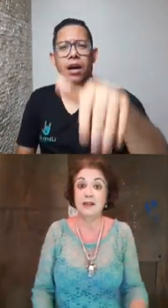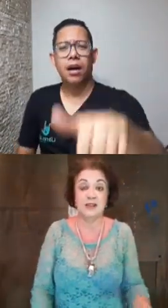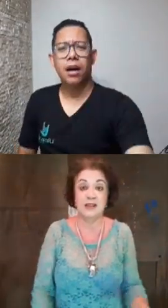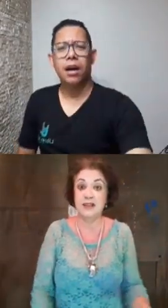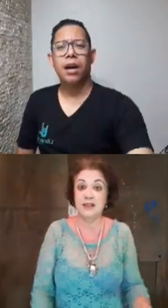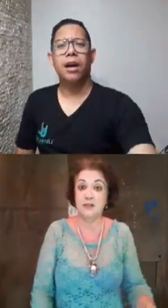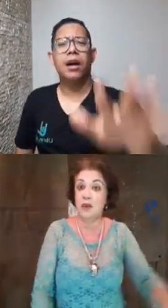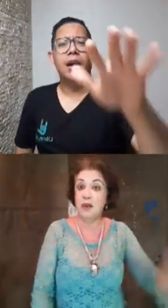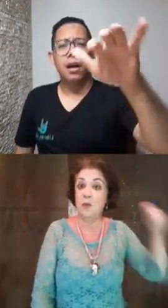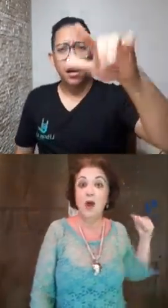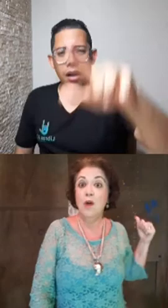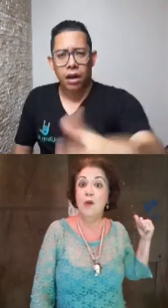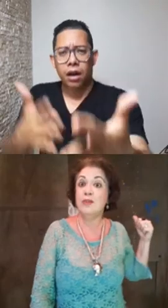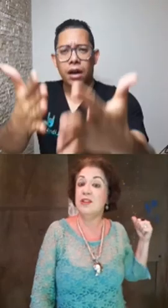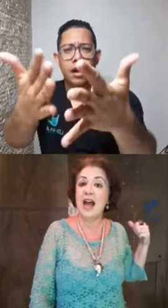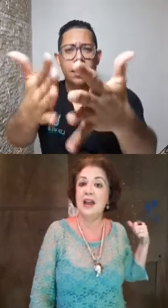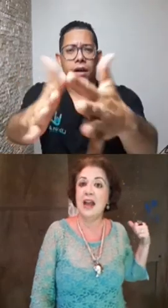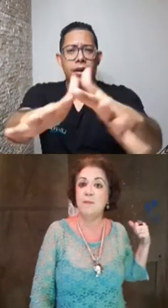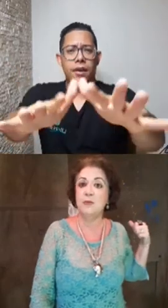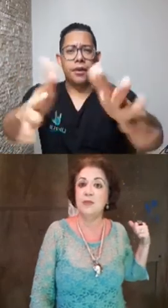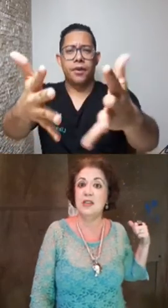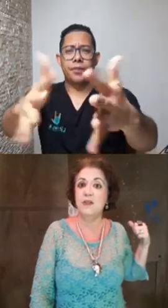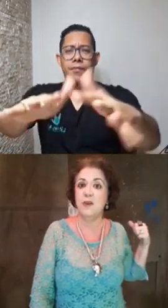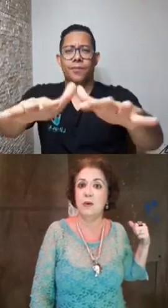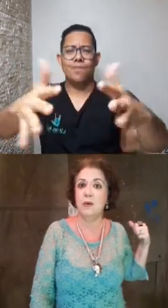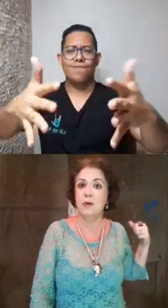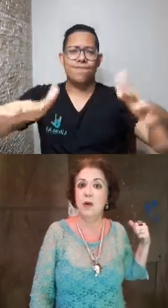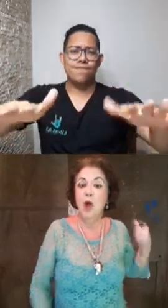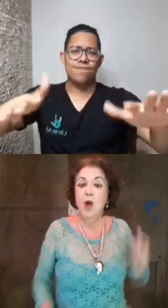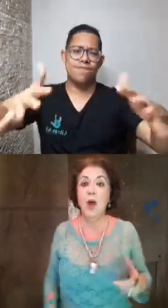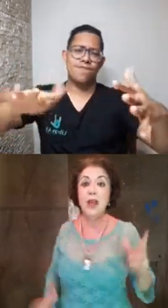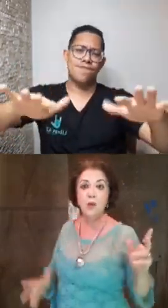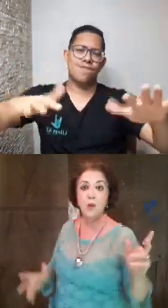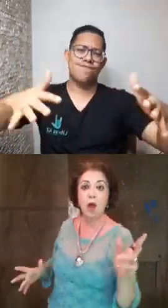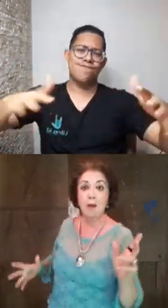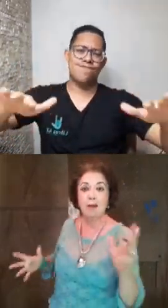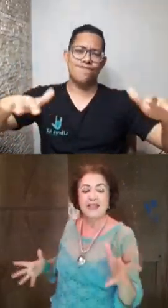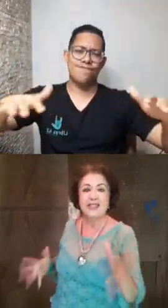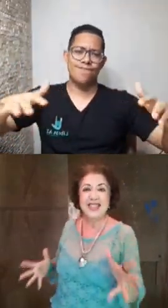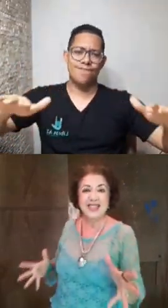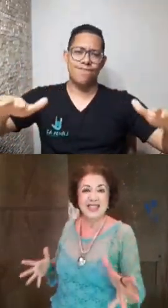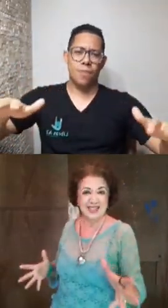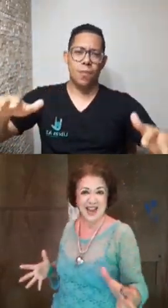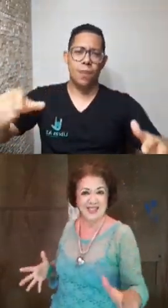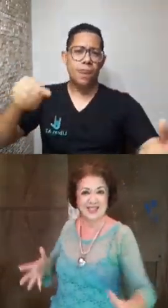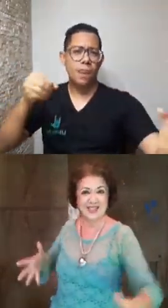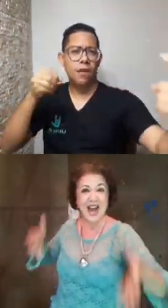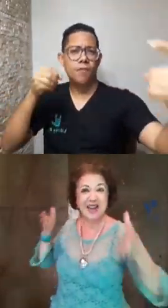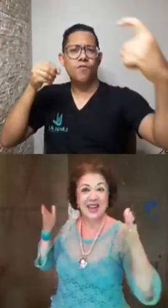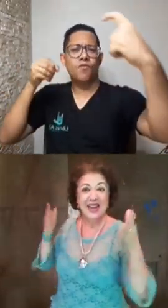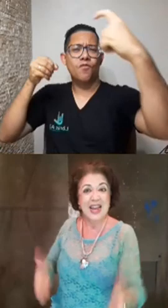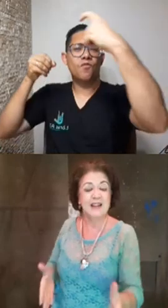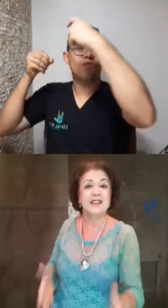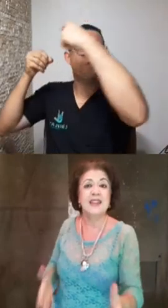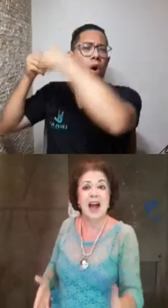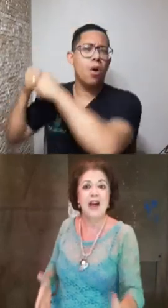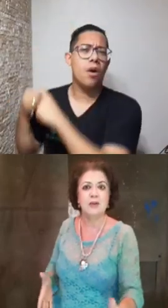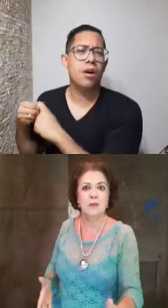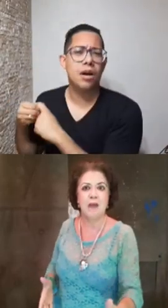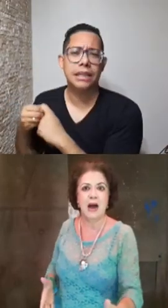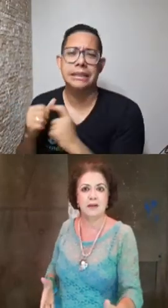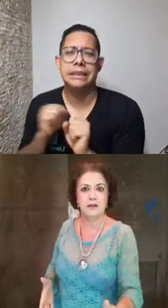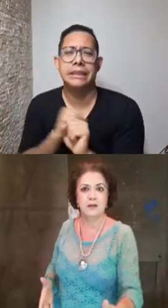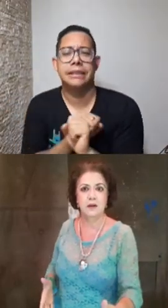na existência do rio, voltar é impossível. O rio precisa se arriscar e entrar